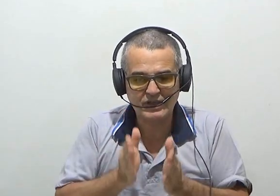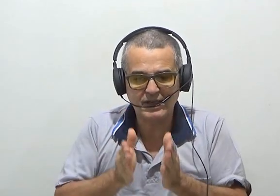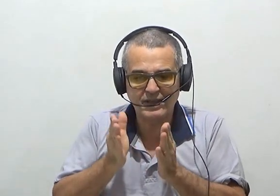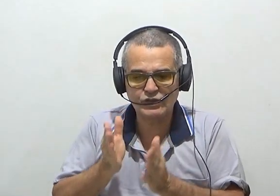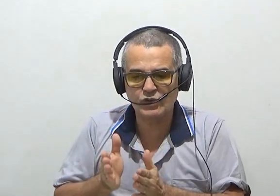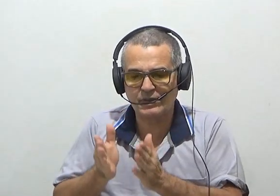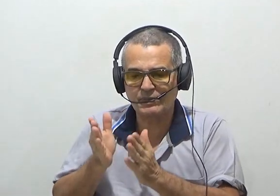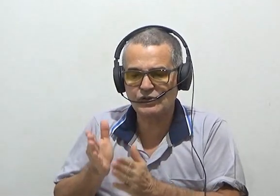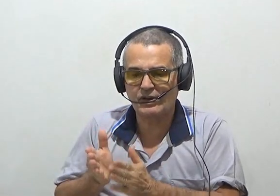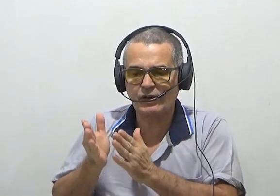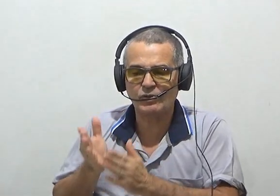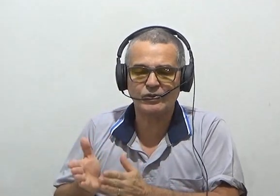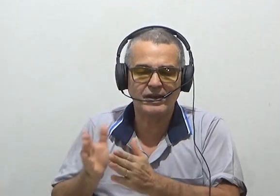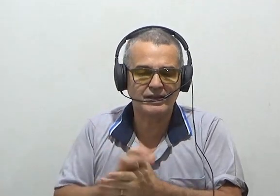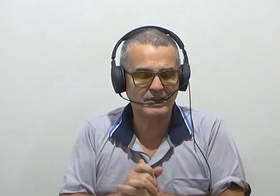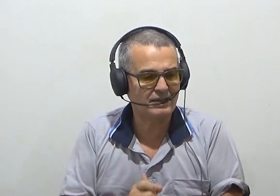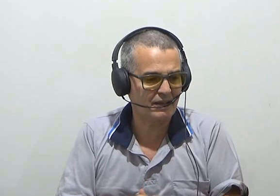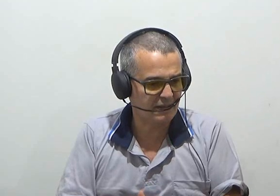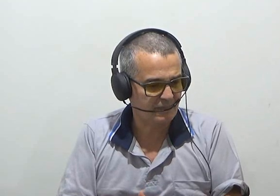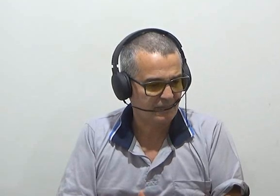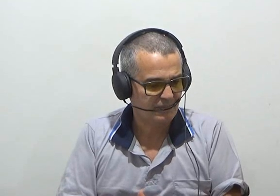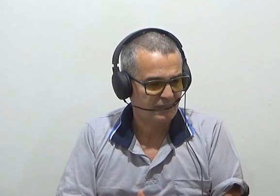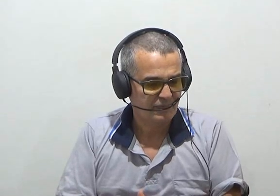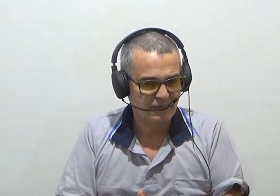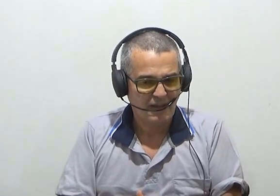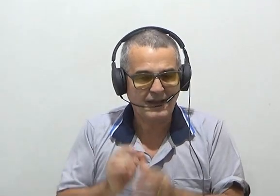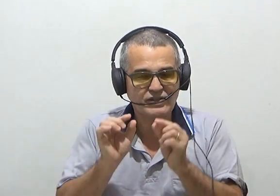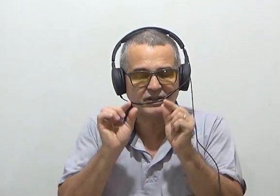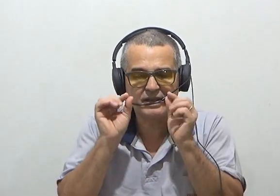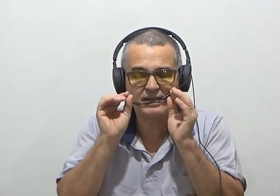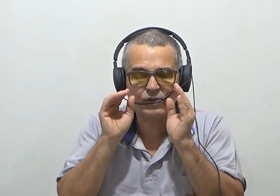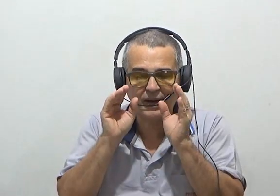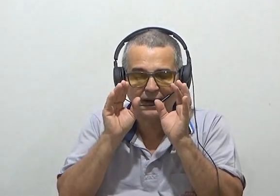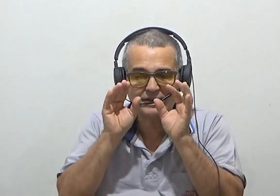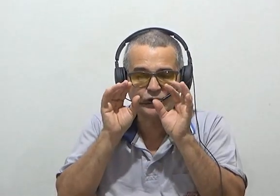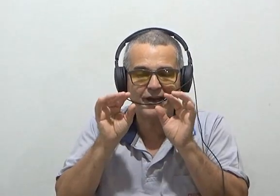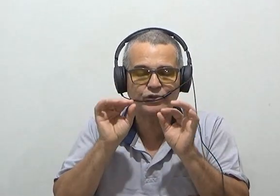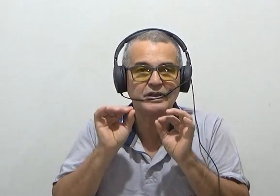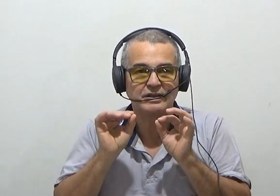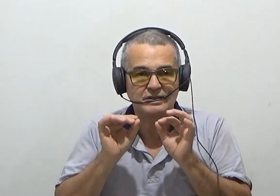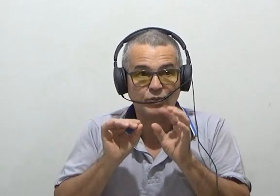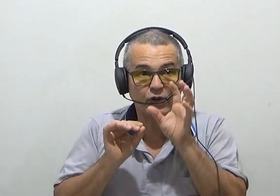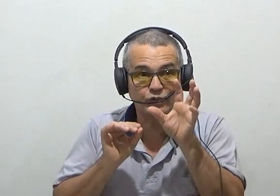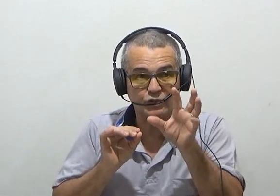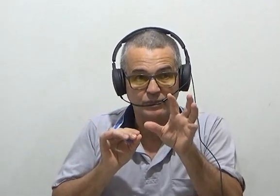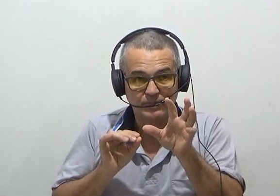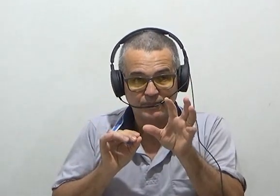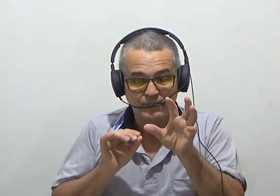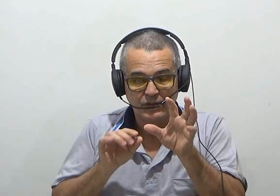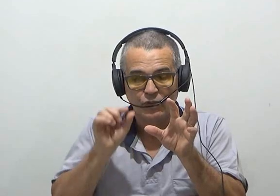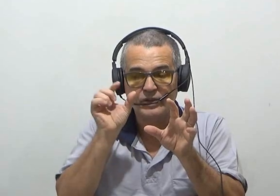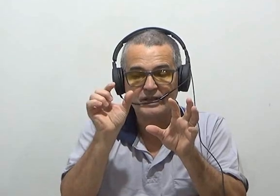Uma xícara de açúcar para misturar com uma colher de manteiga. Aí a gente tem que decorar esses 4 itens. O